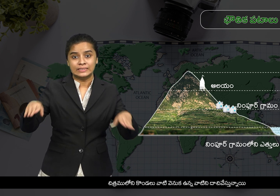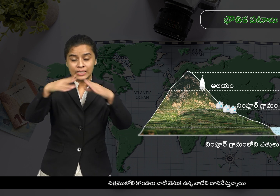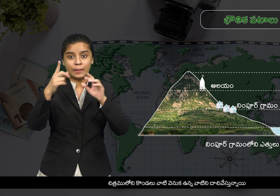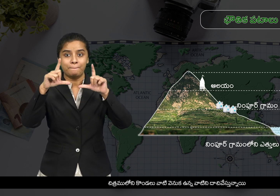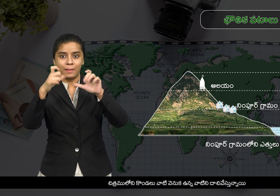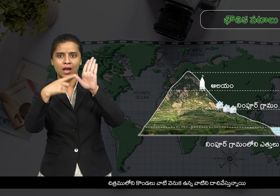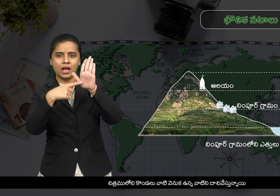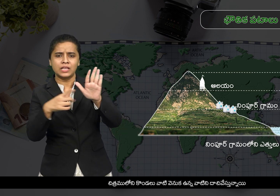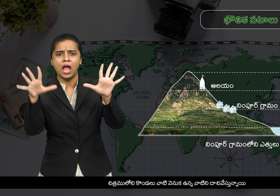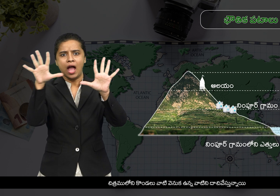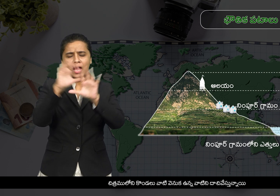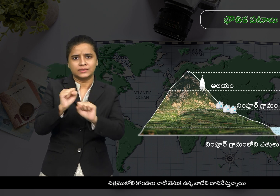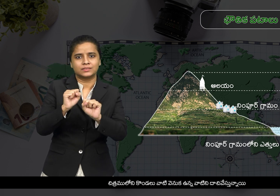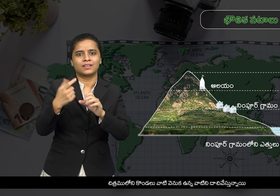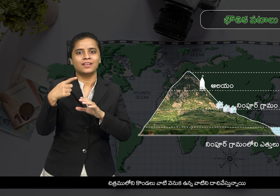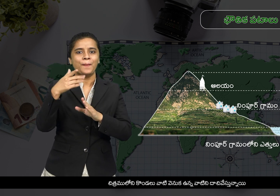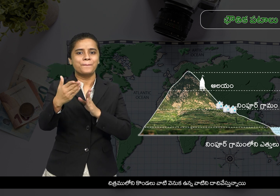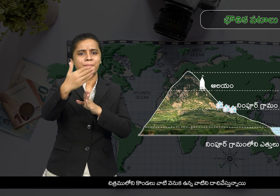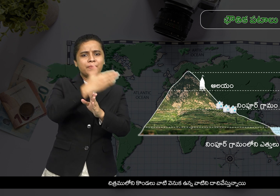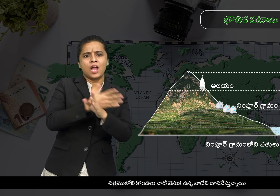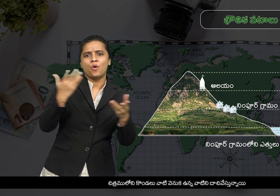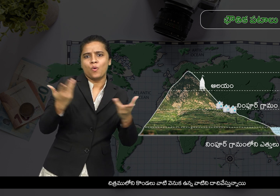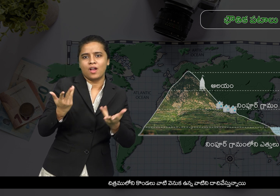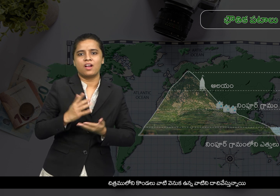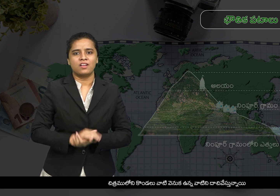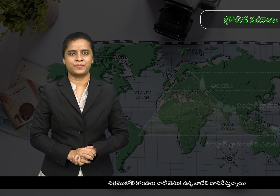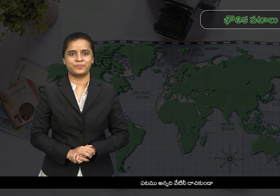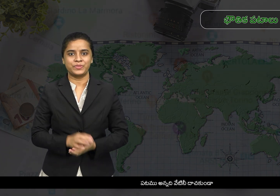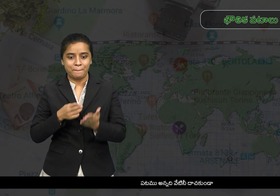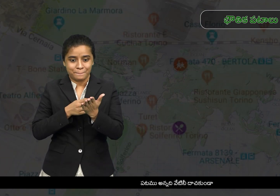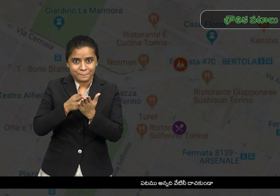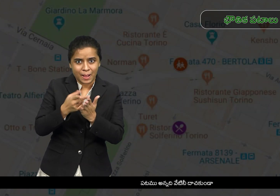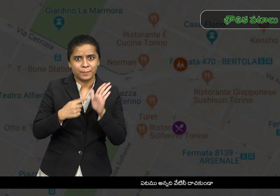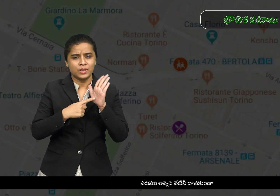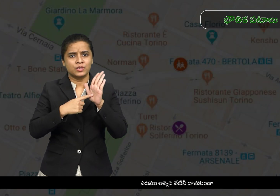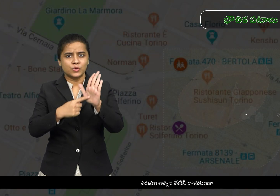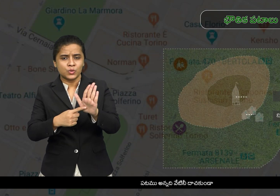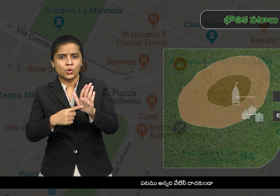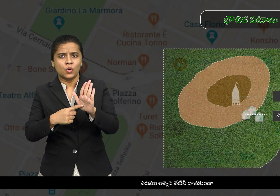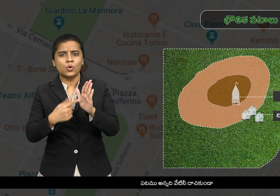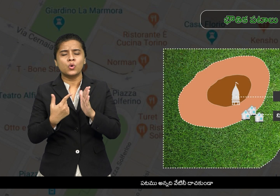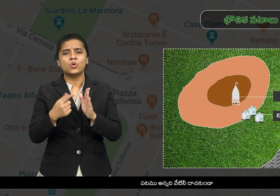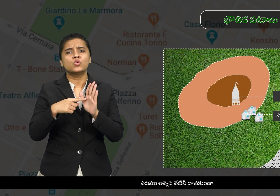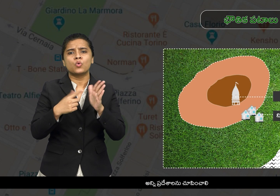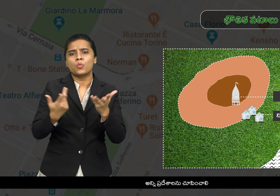చిత్రంలోని కొండలు వాటి వెనుక ఉన్న వాటిని దాచివేస్తున్నాయి. పటము అన్నది వేటిని దాచకుండా